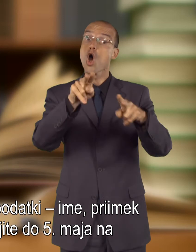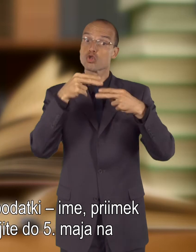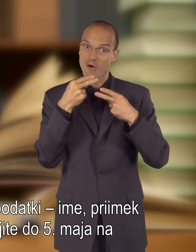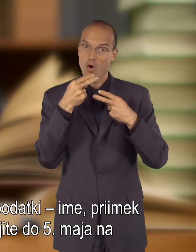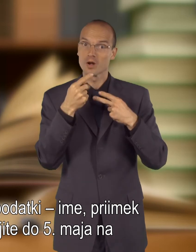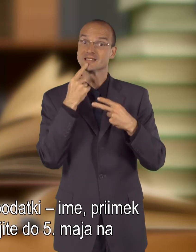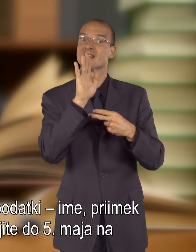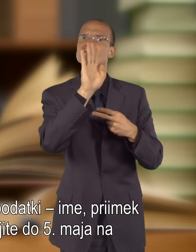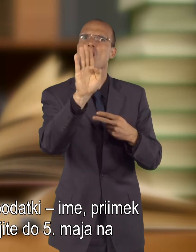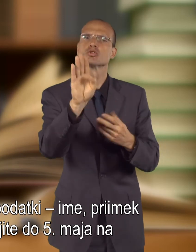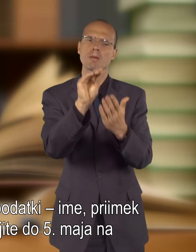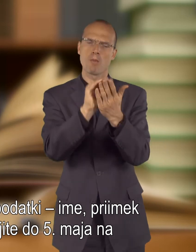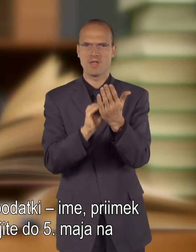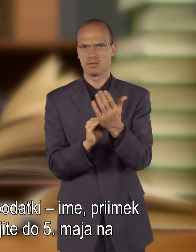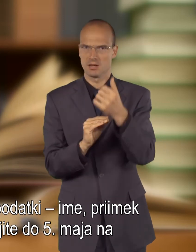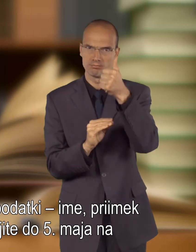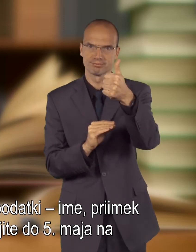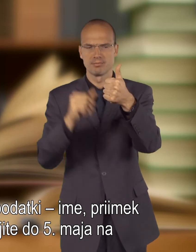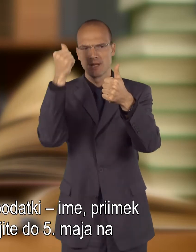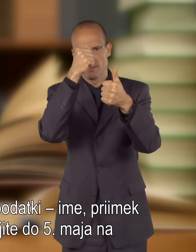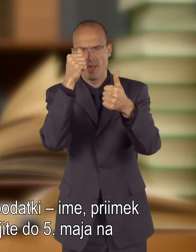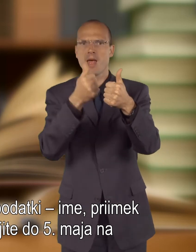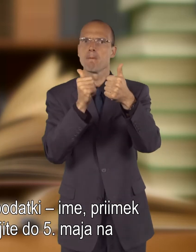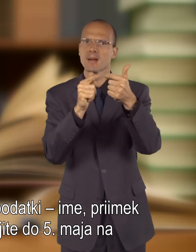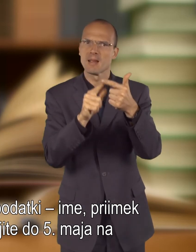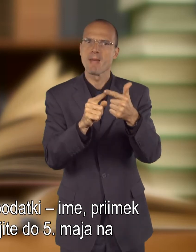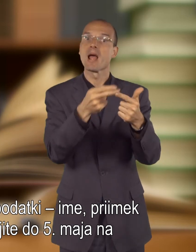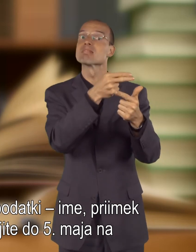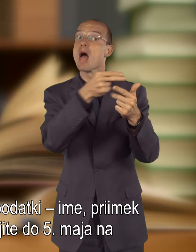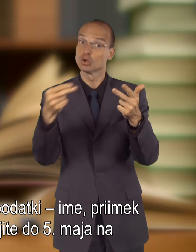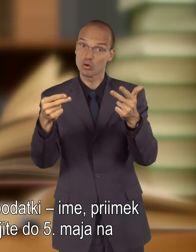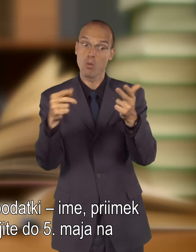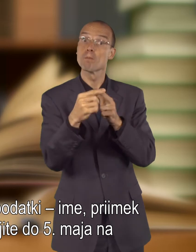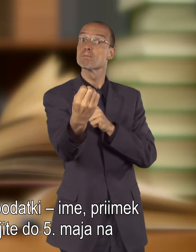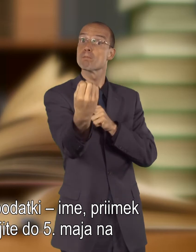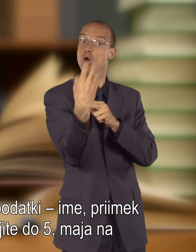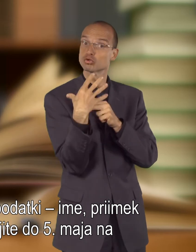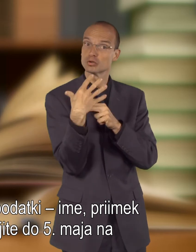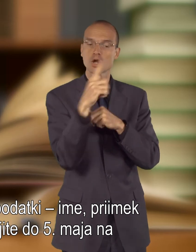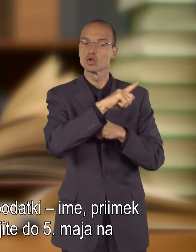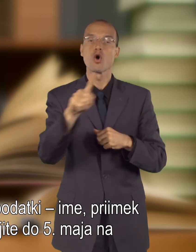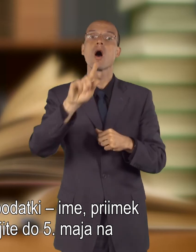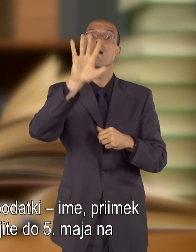Odgovor s svojimi podatki, imenom, priimkom in naslovom pošljite do 5. maja na elektronski naslov